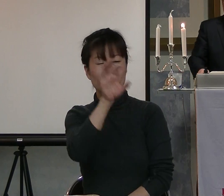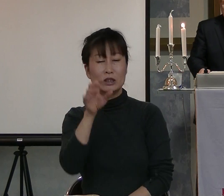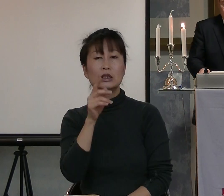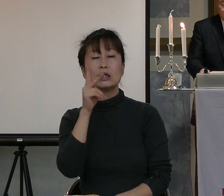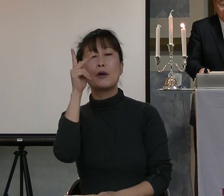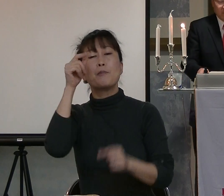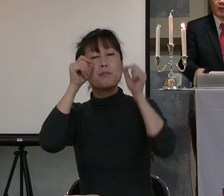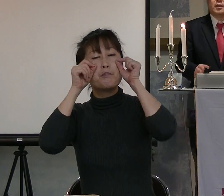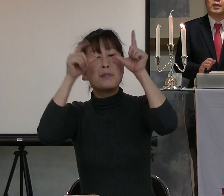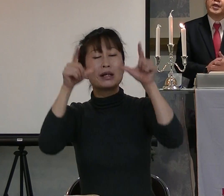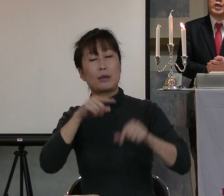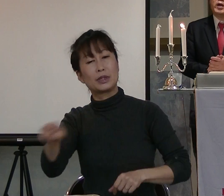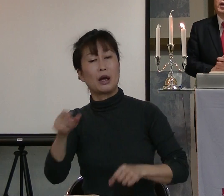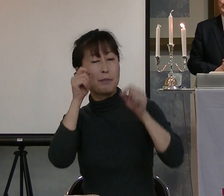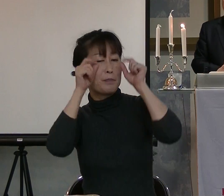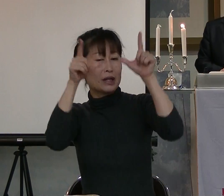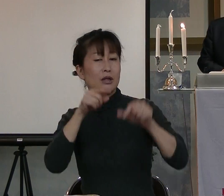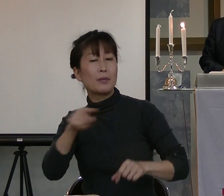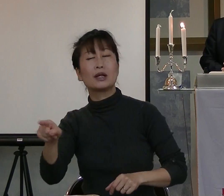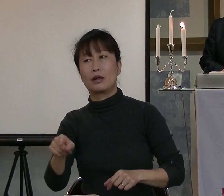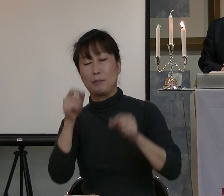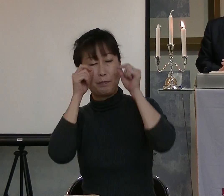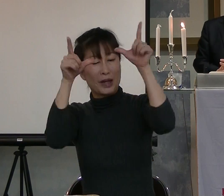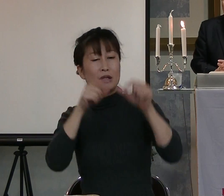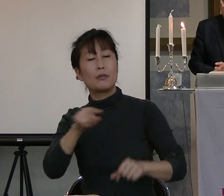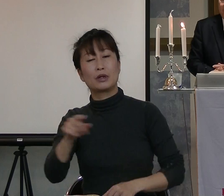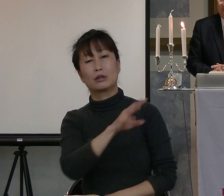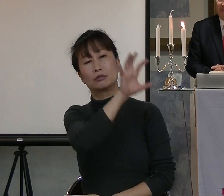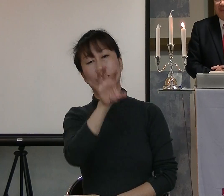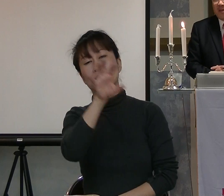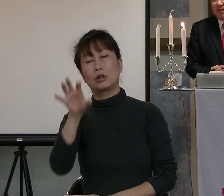。人間は弱いですね。